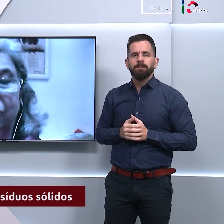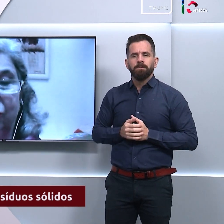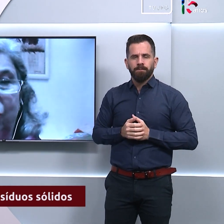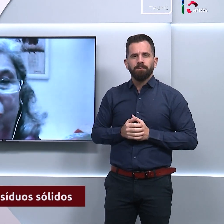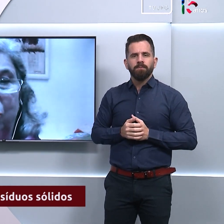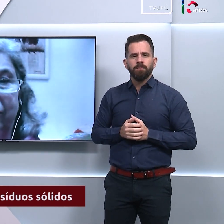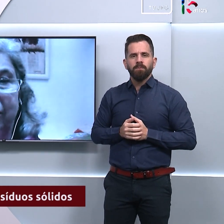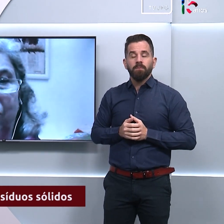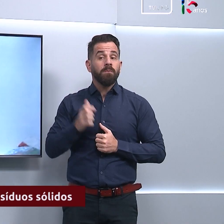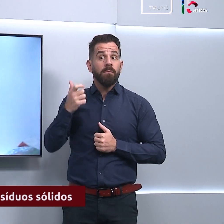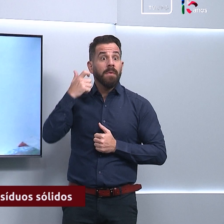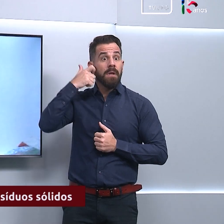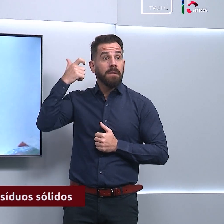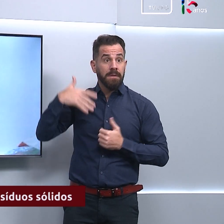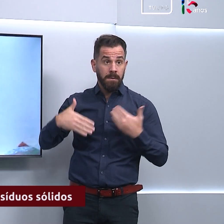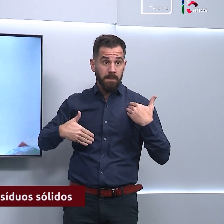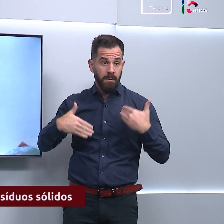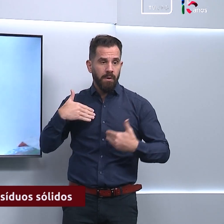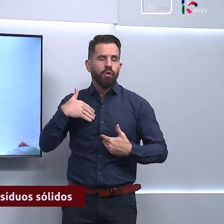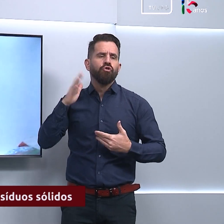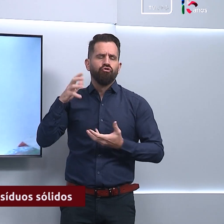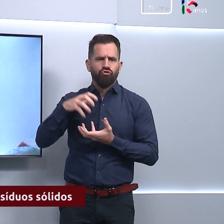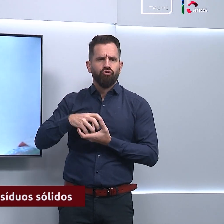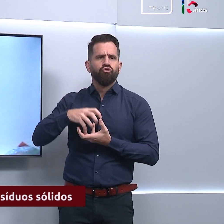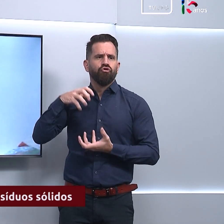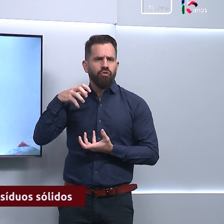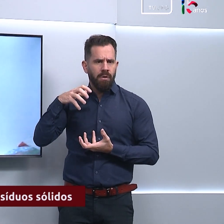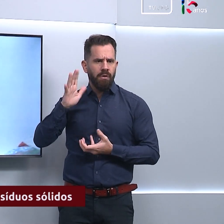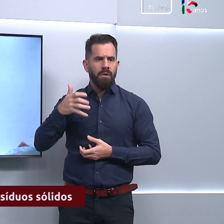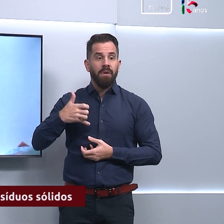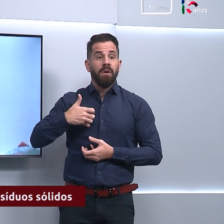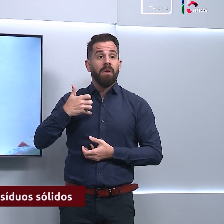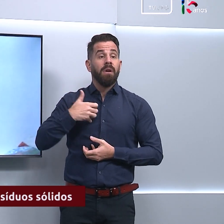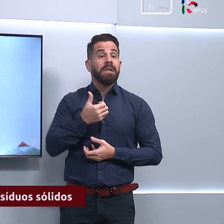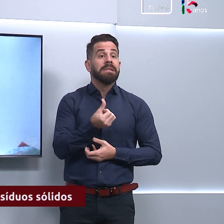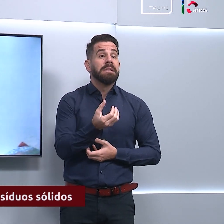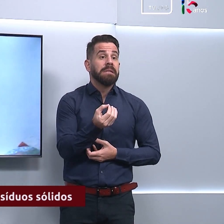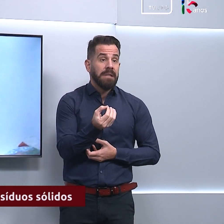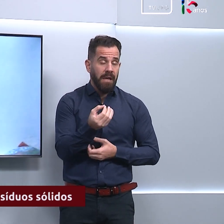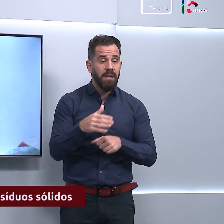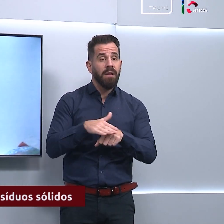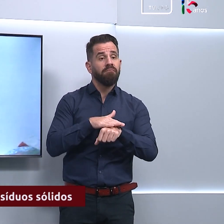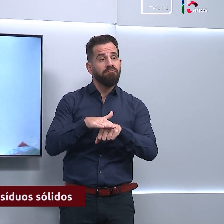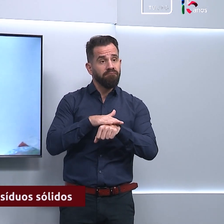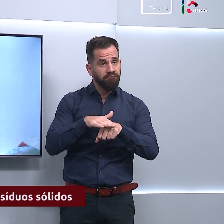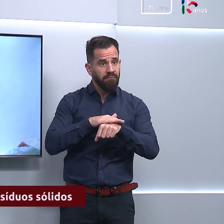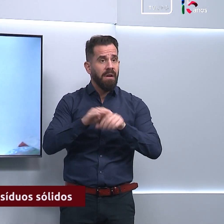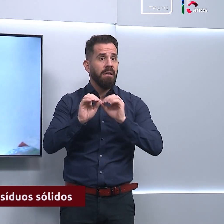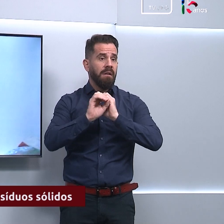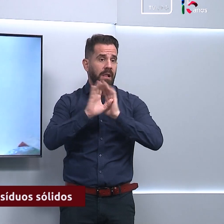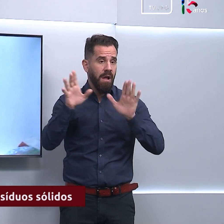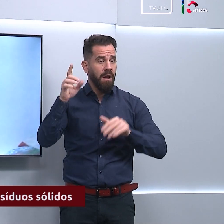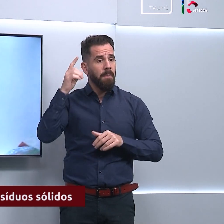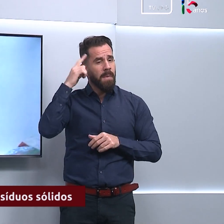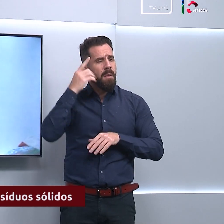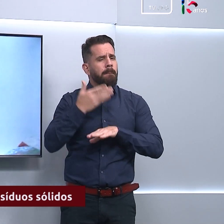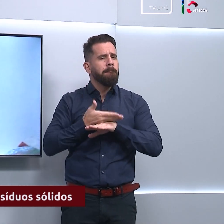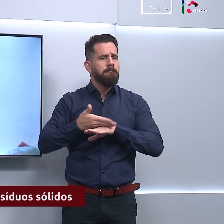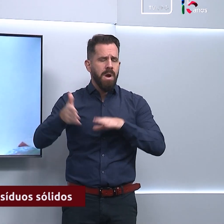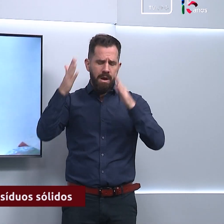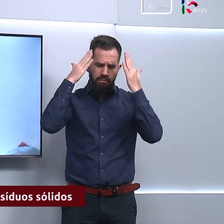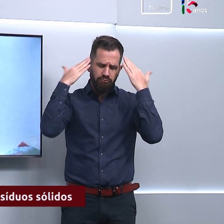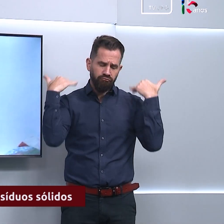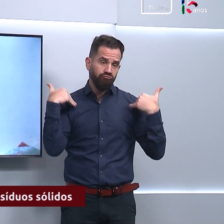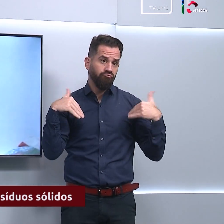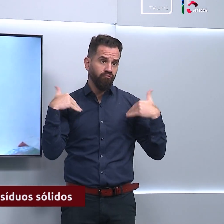Eu sou uma senhora na faixa dos 60 anos, de pele clara, cabelos brancos na altura do